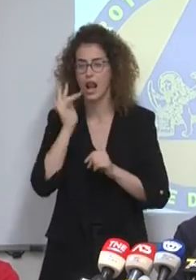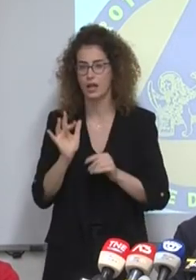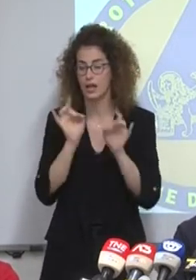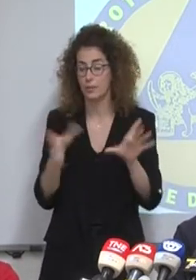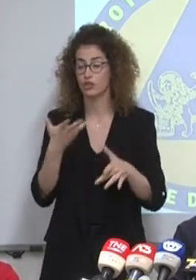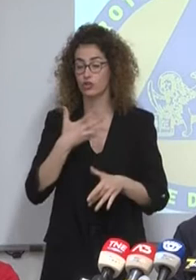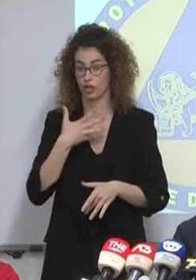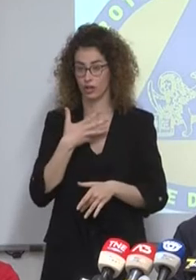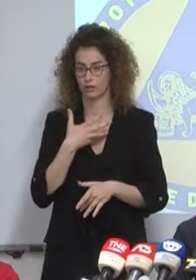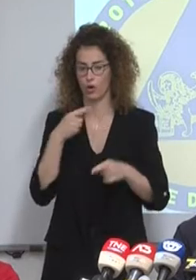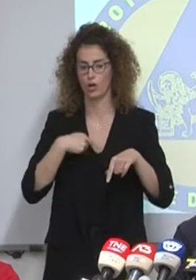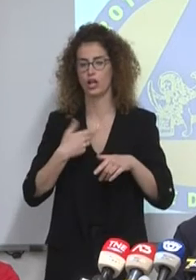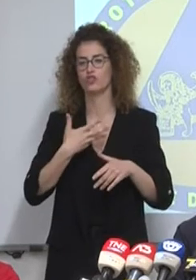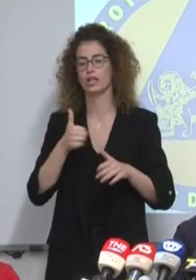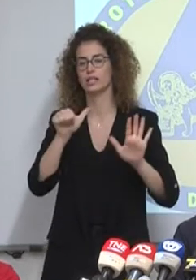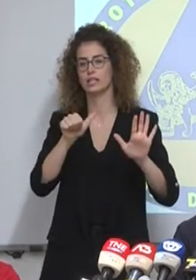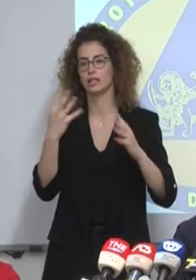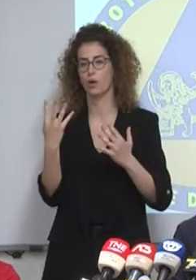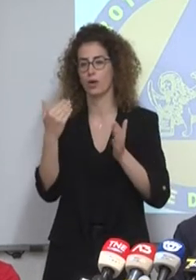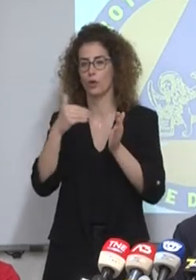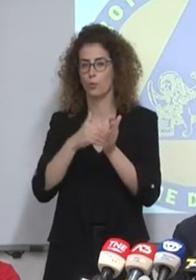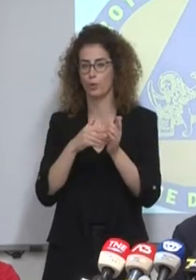64 mila posti liberi